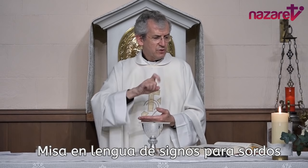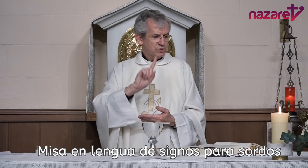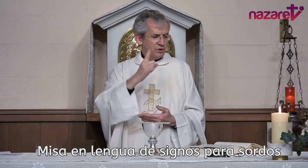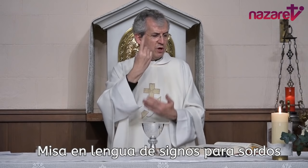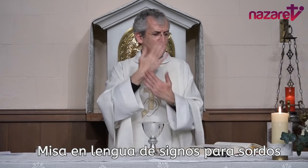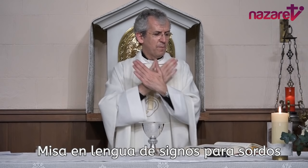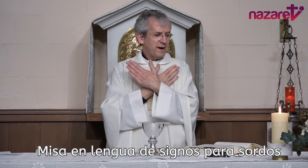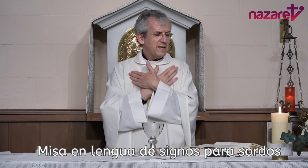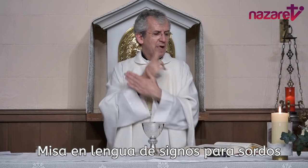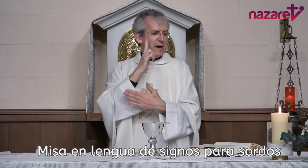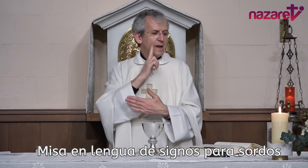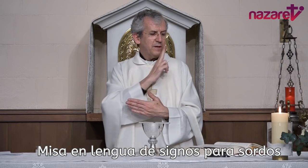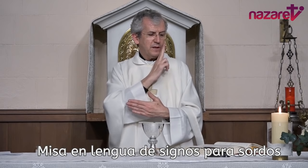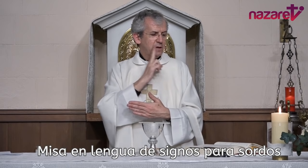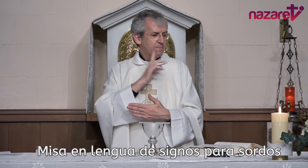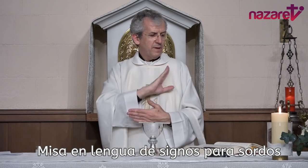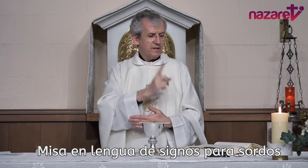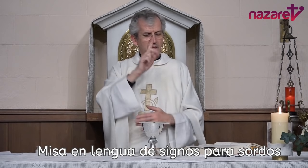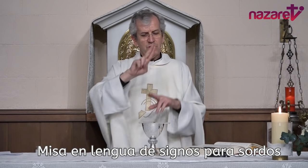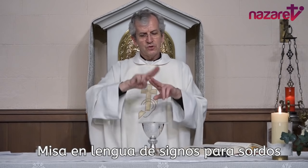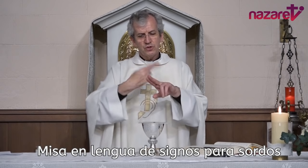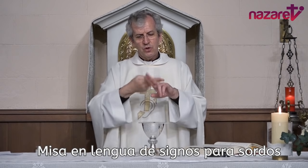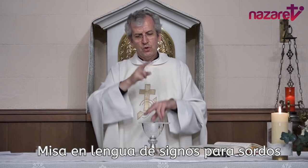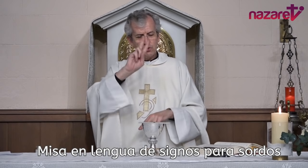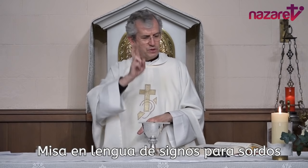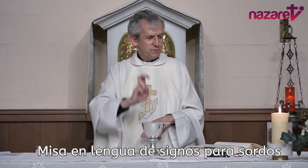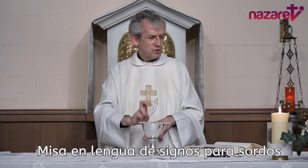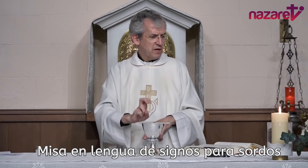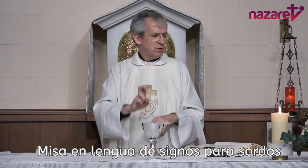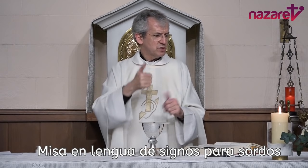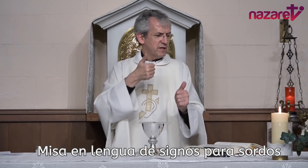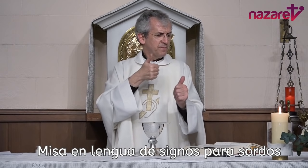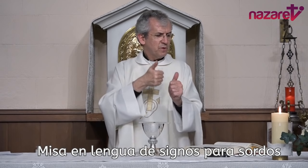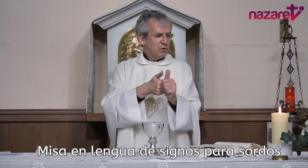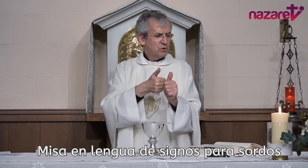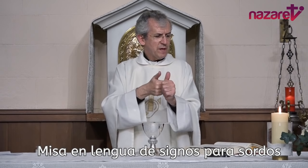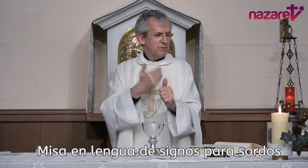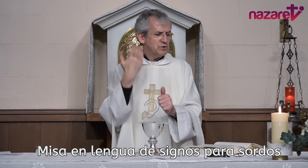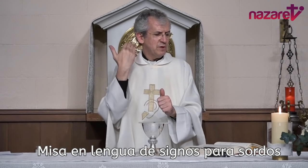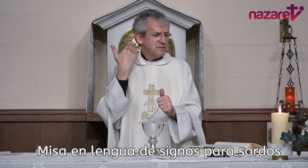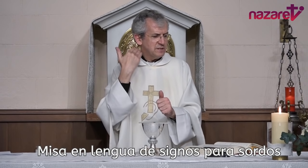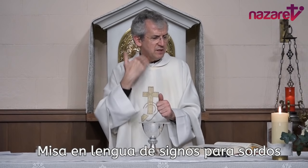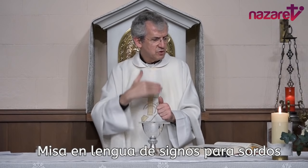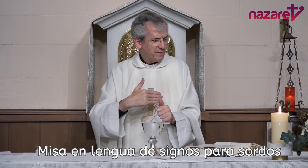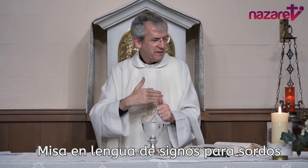elegidos, con María, la Virgen, Madre de Dios, con su esposo San José, con los apóstoles y los